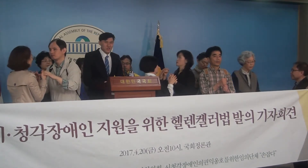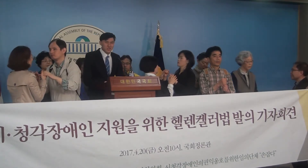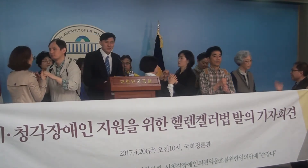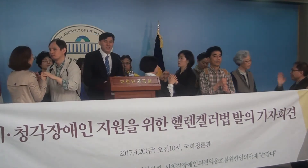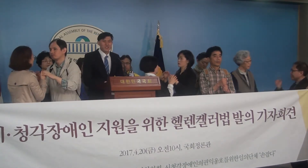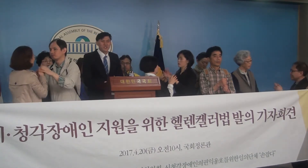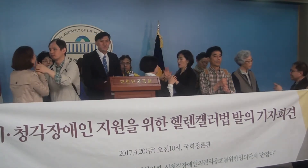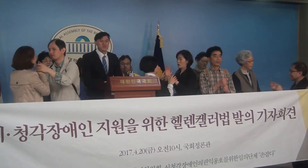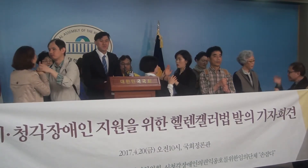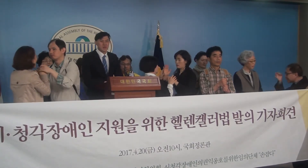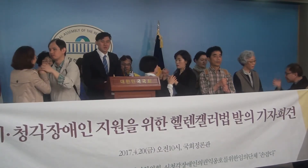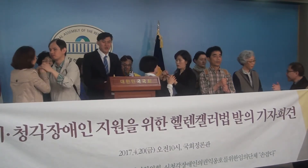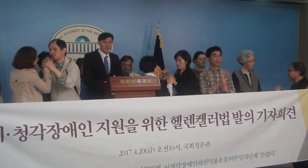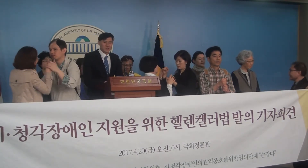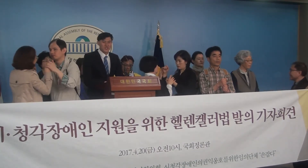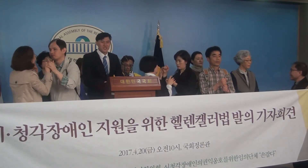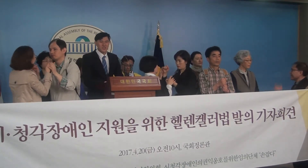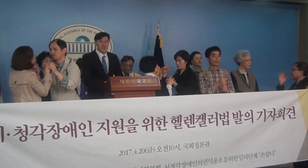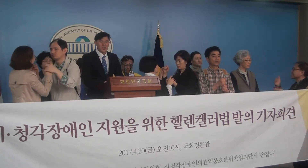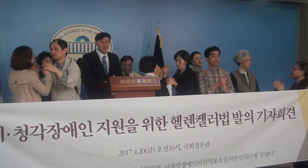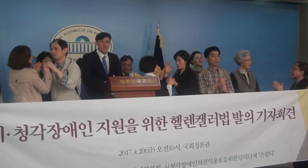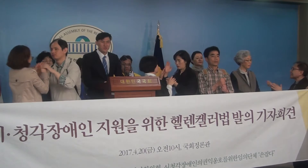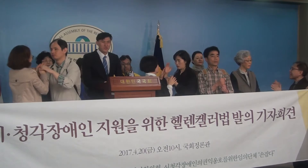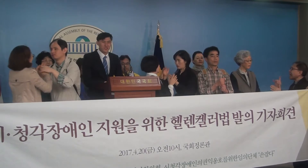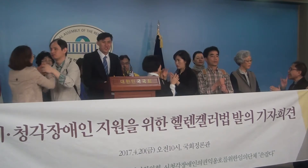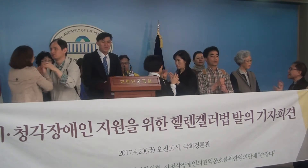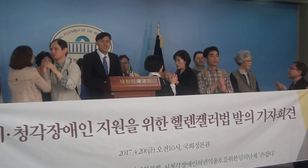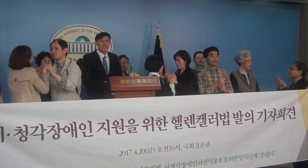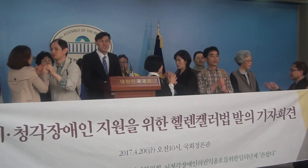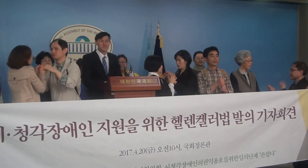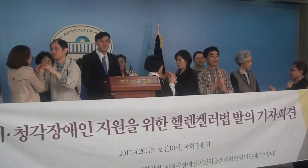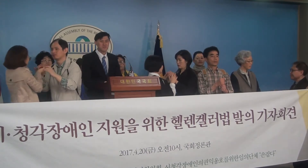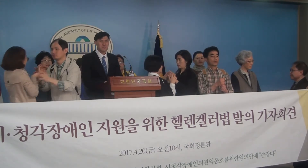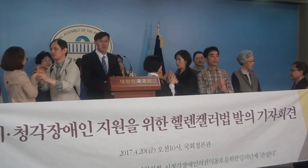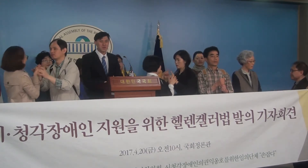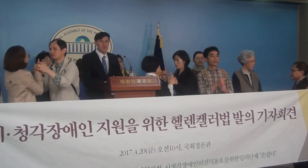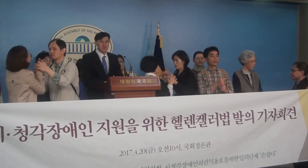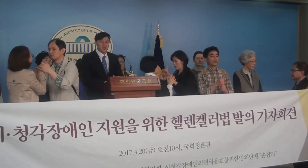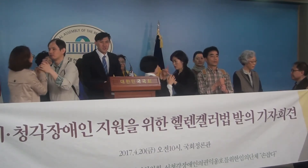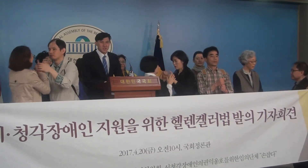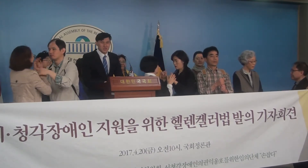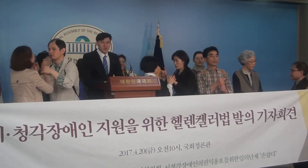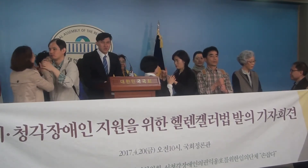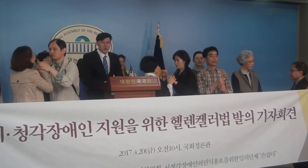발언이 길어진 것 같습니다. 발언을 마치기 전에 한 말씀 하나 더 드리겠습니다.